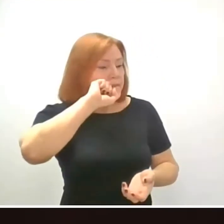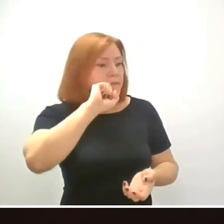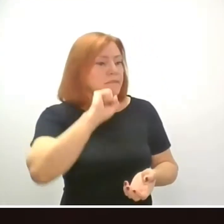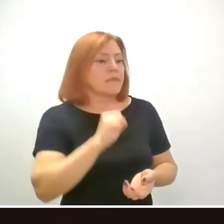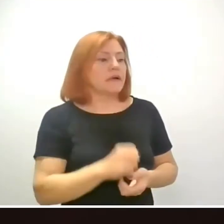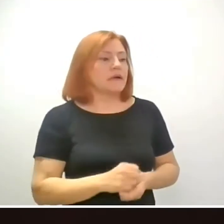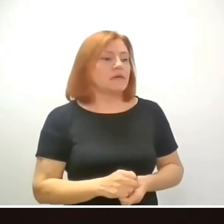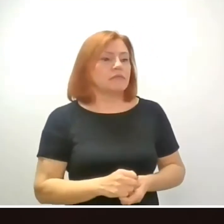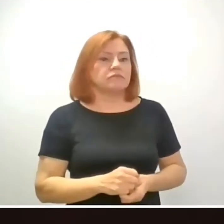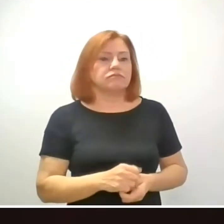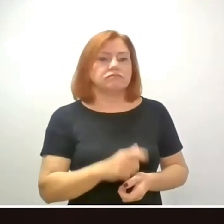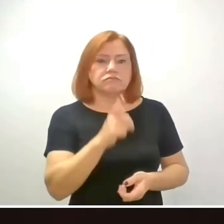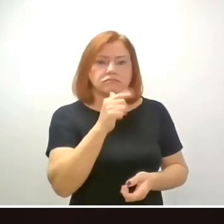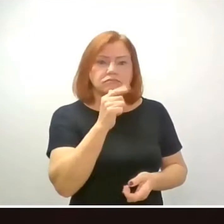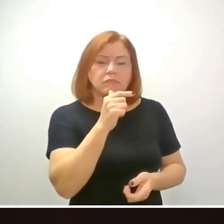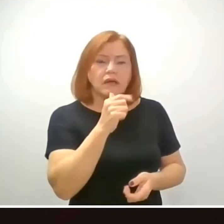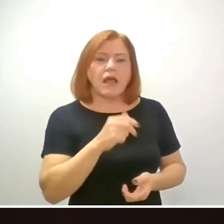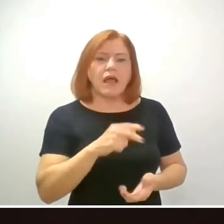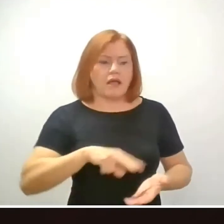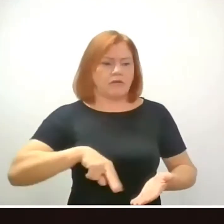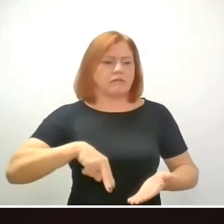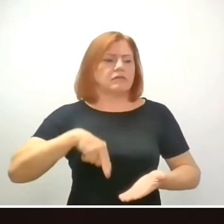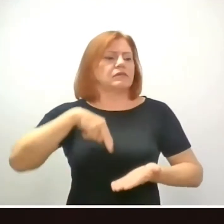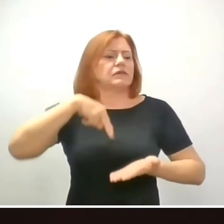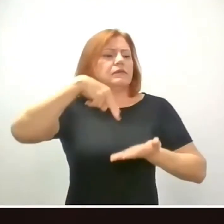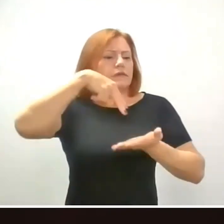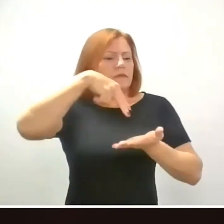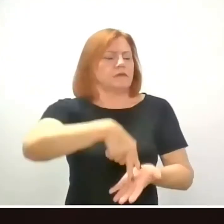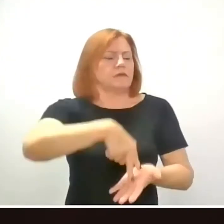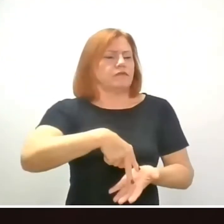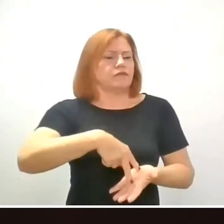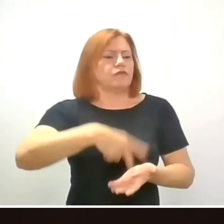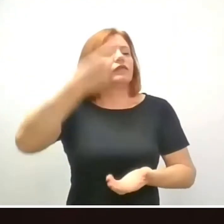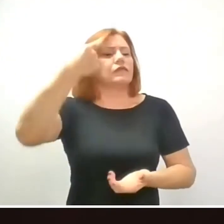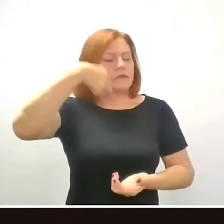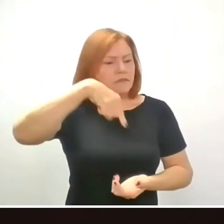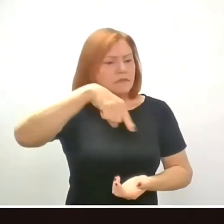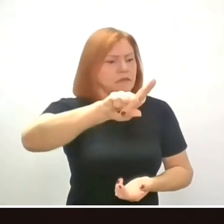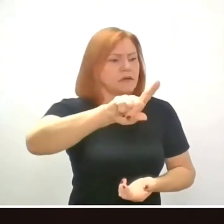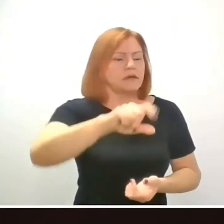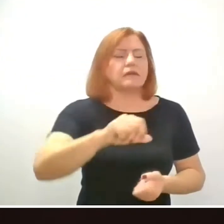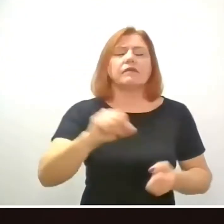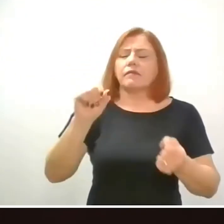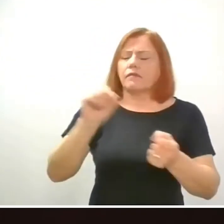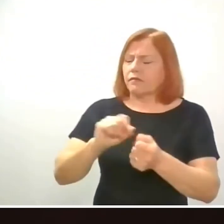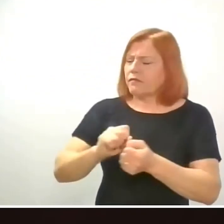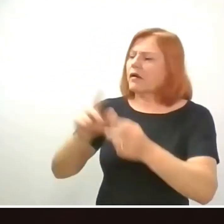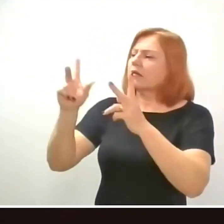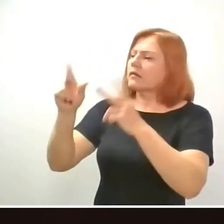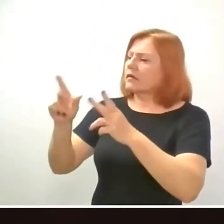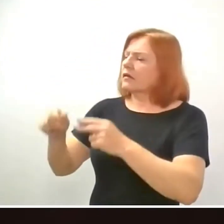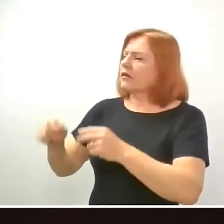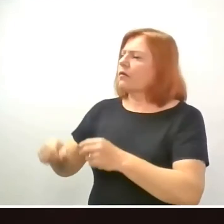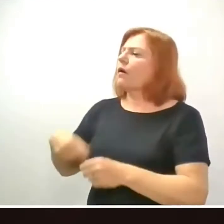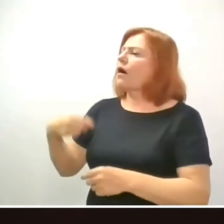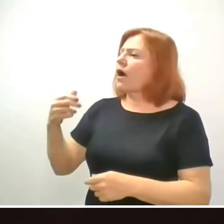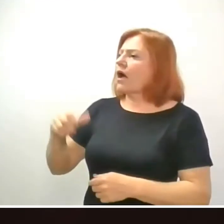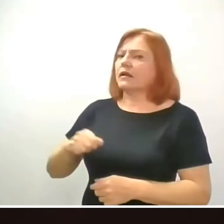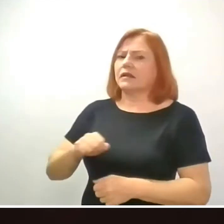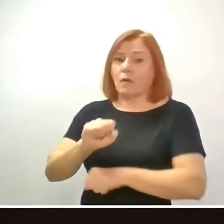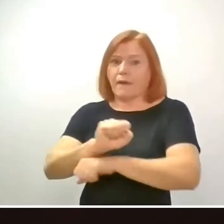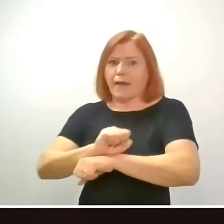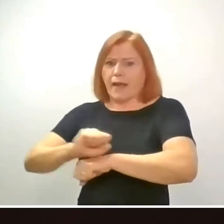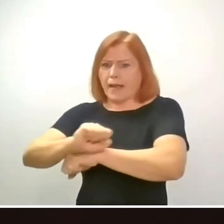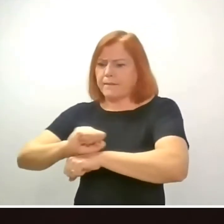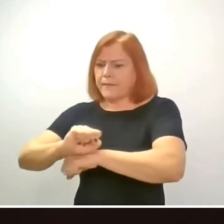seguireis avante. Responderam: faze como disseste. Apressou-se, pois, Abraão para a